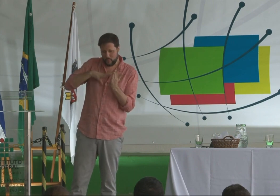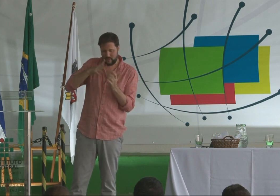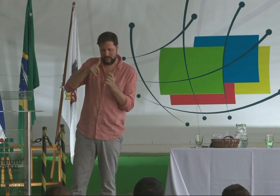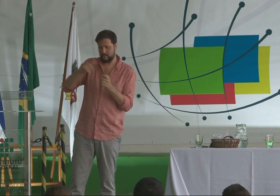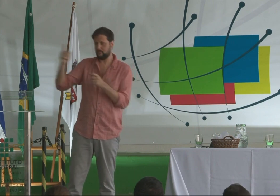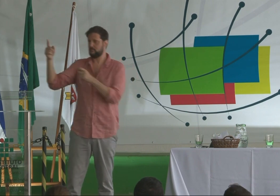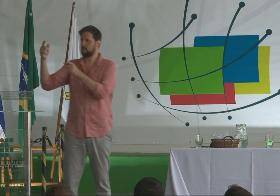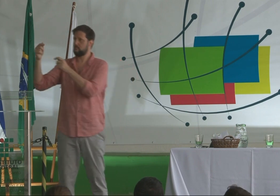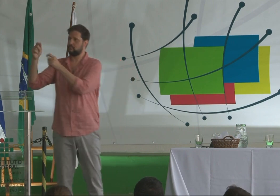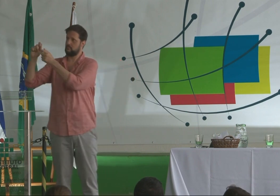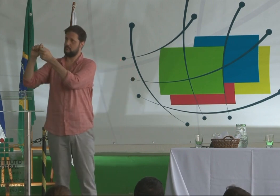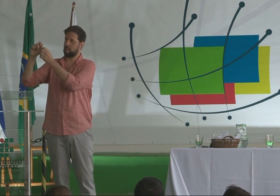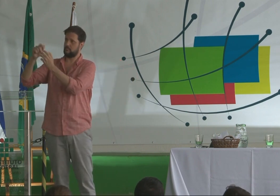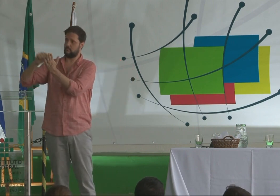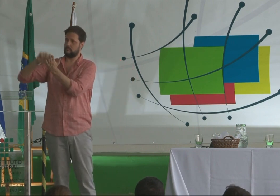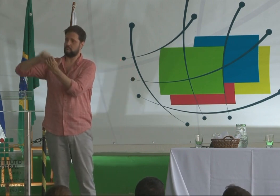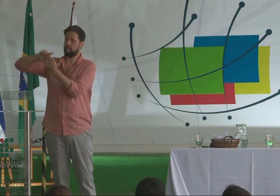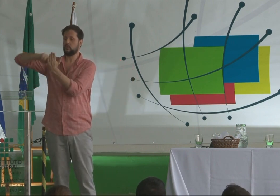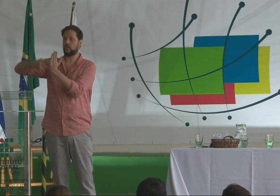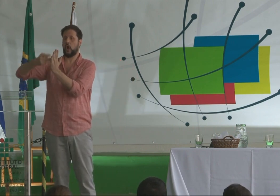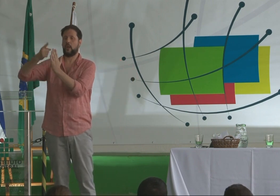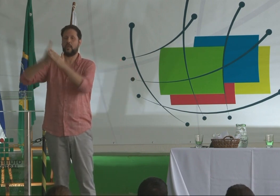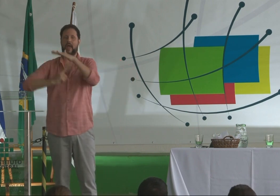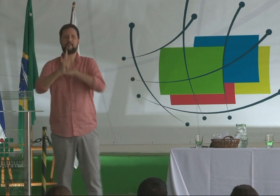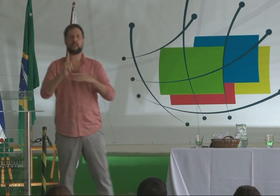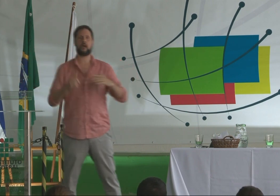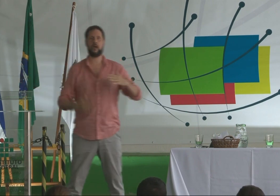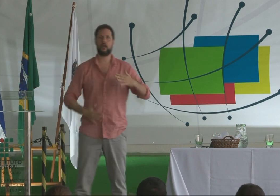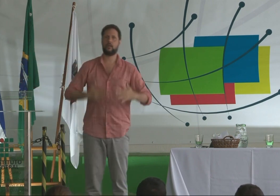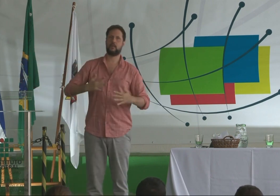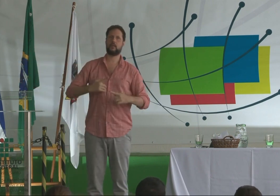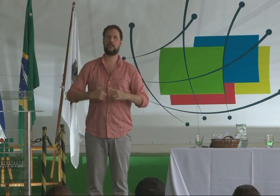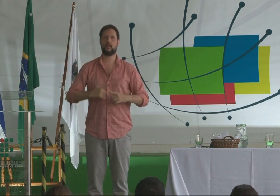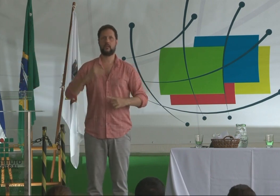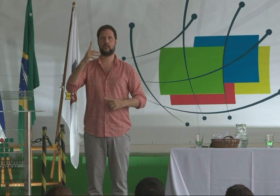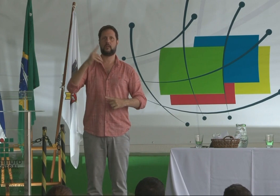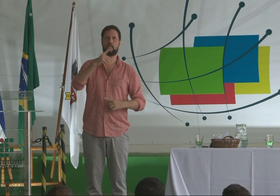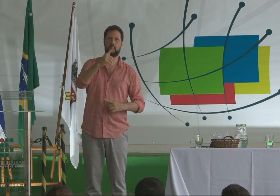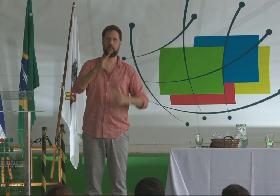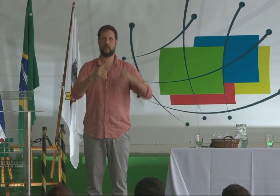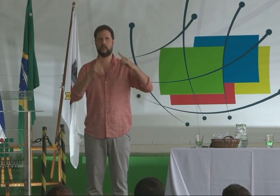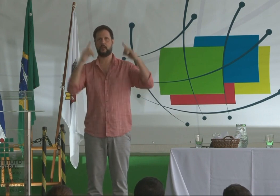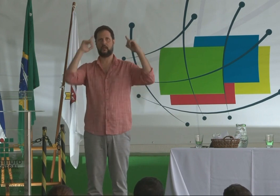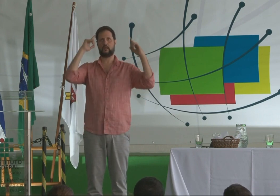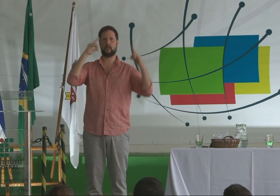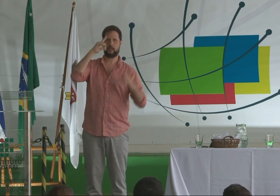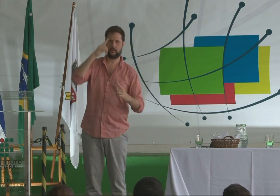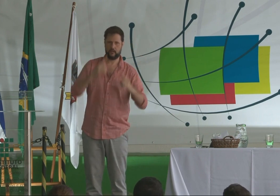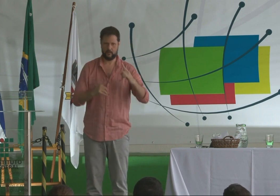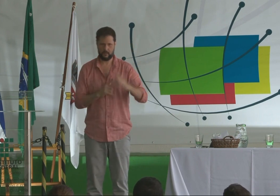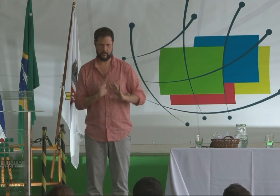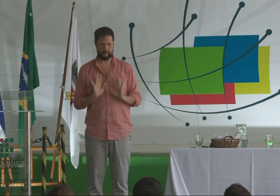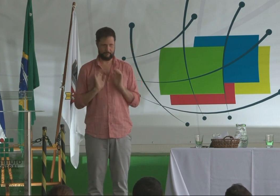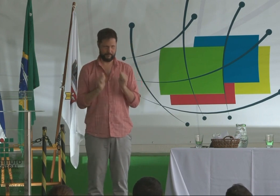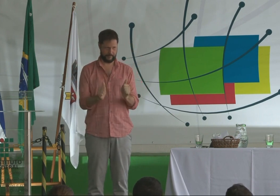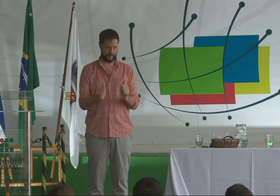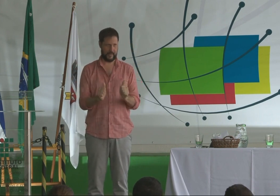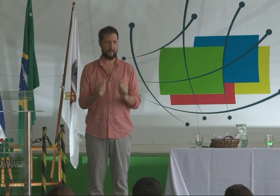Mas a questão é que dificulta o assunto, por exemplo, no uso de avatares, é a relação com a língua portuguesa e o fato de ser uma coisa mecânica, sem expressão,